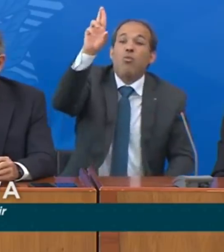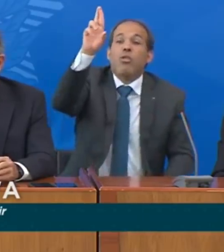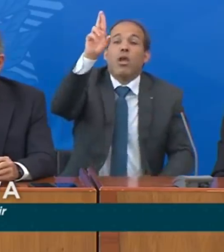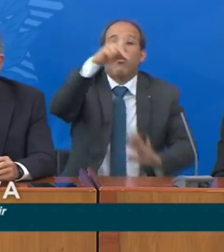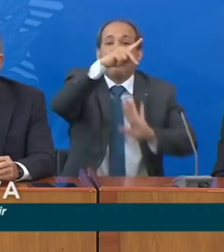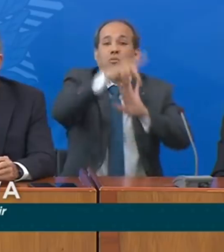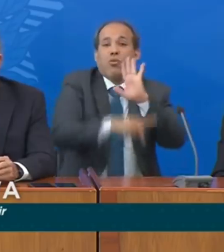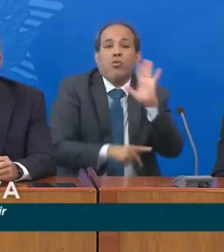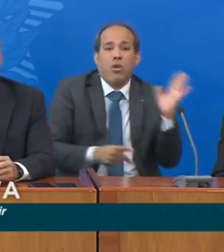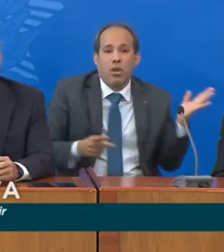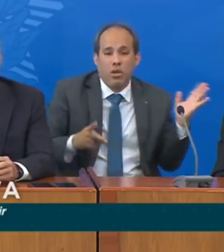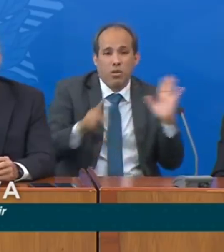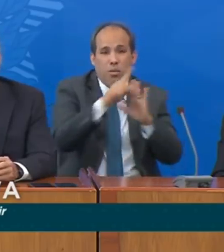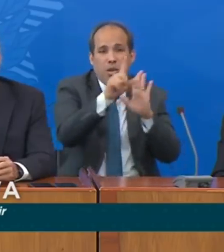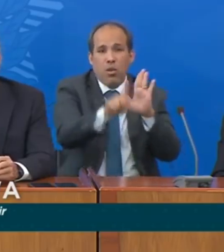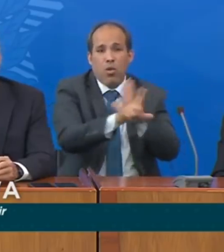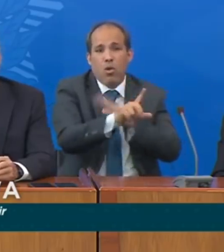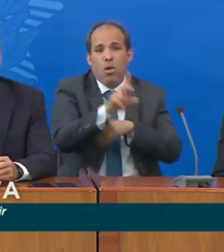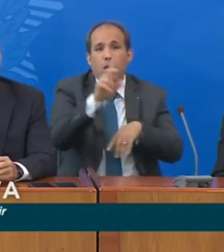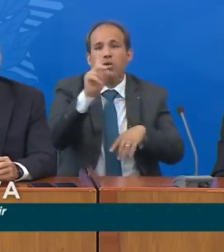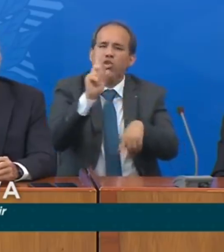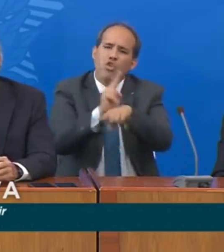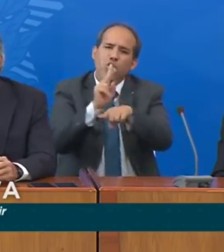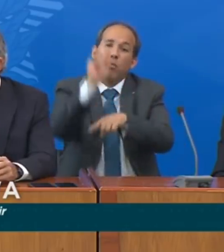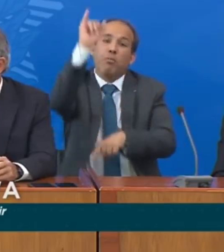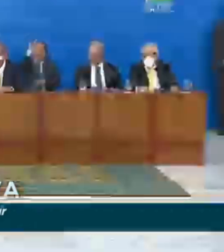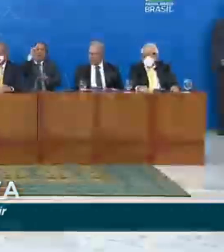o responsável ou o pai do projeto.